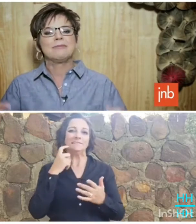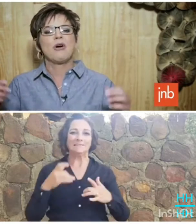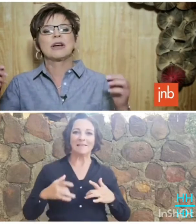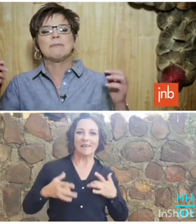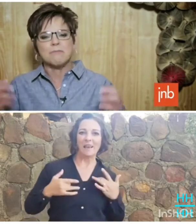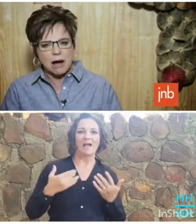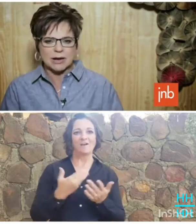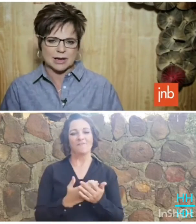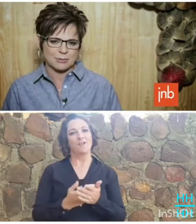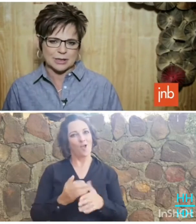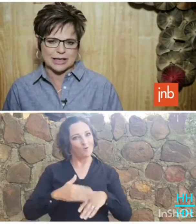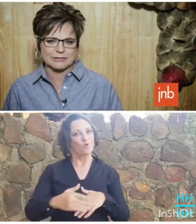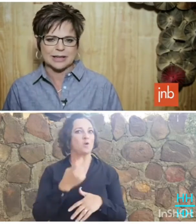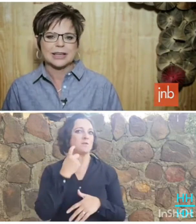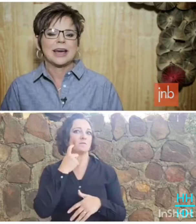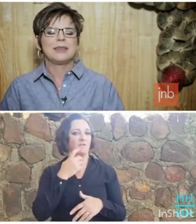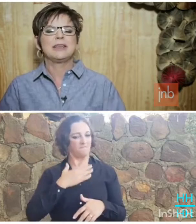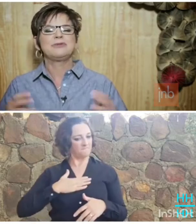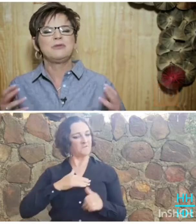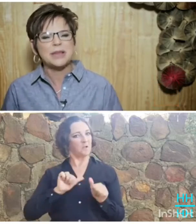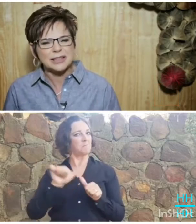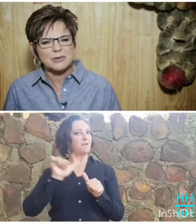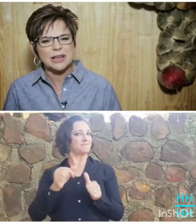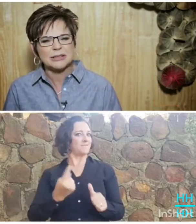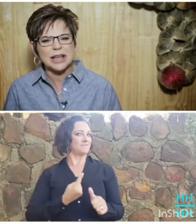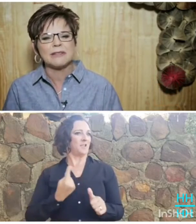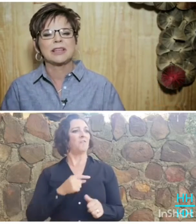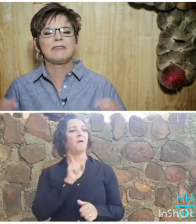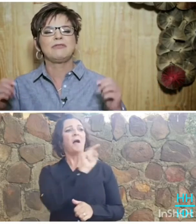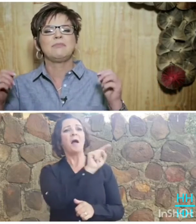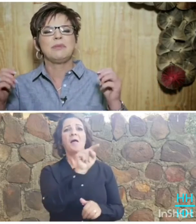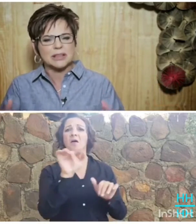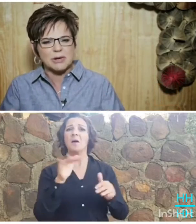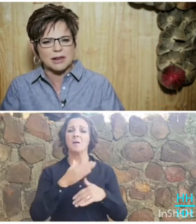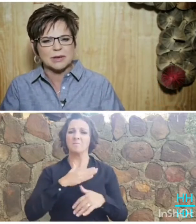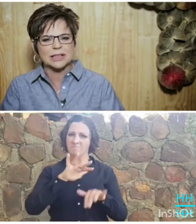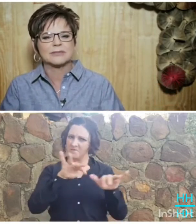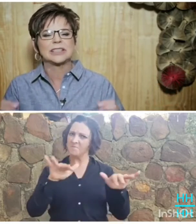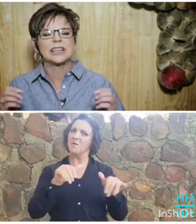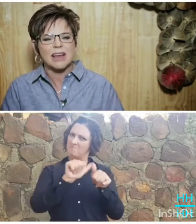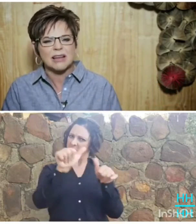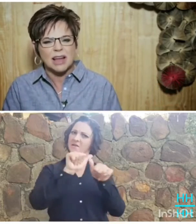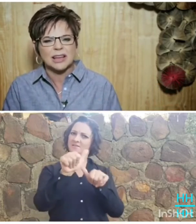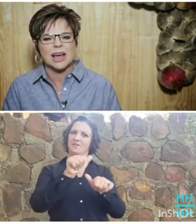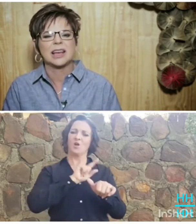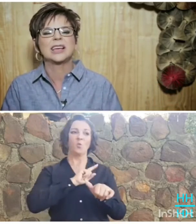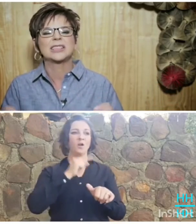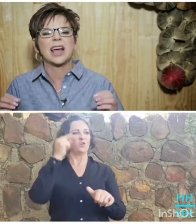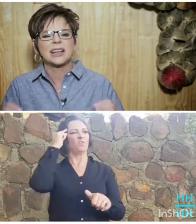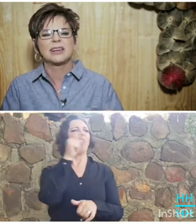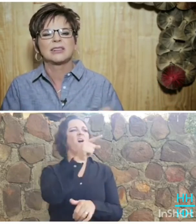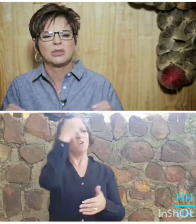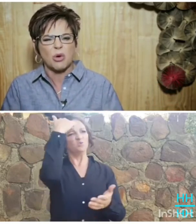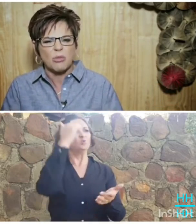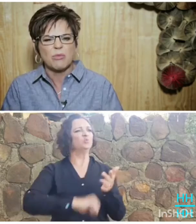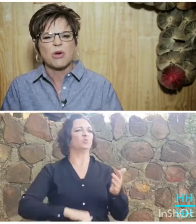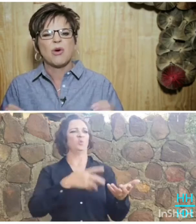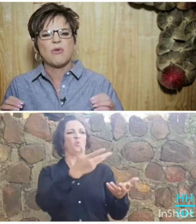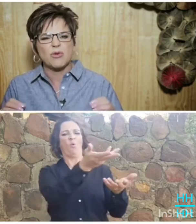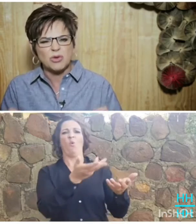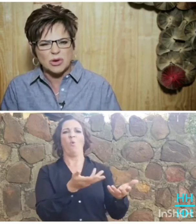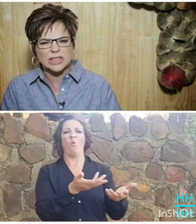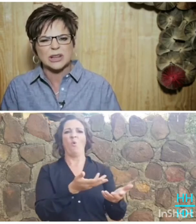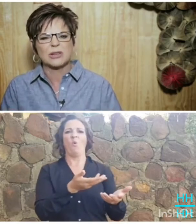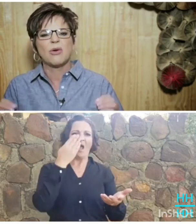dit maak het makkeliker om te lewe en die mens voel beter oor jyself en jy voel beter oor ander mense want jy dink dan nie hulle is eindelijk dom